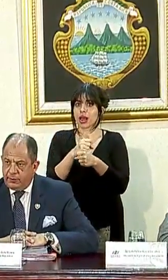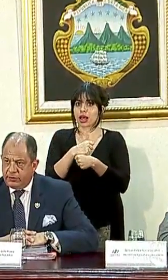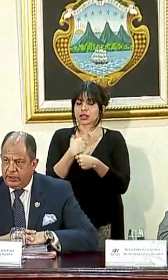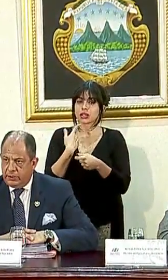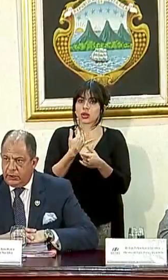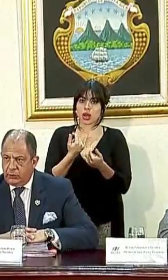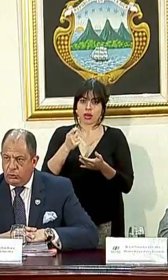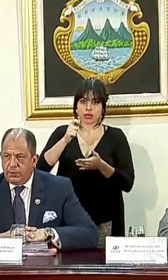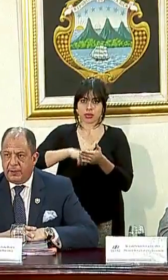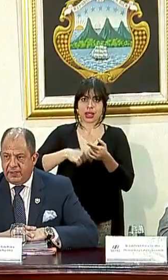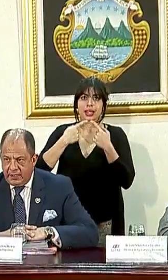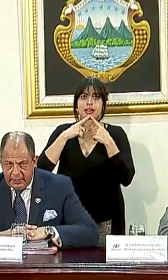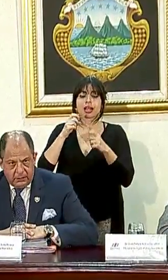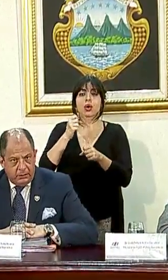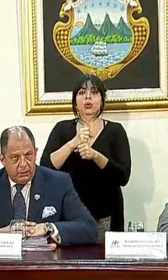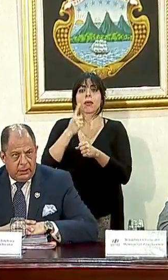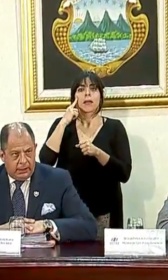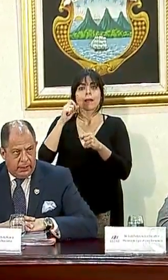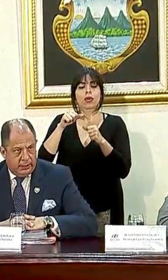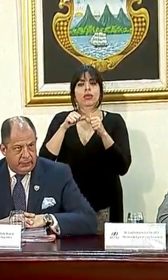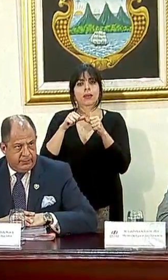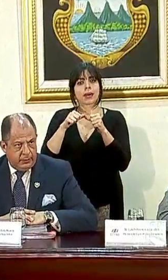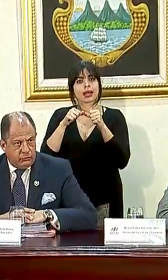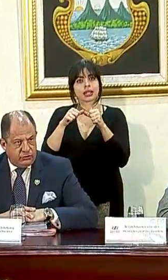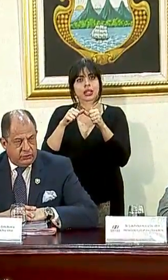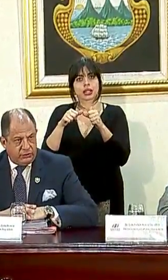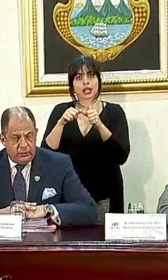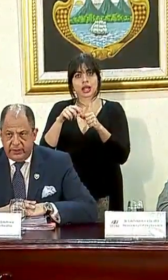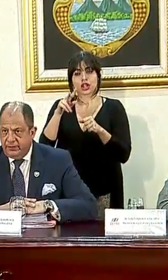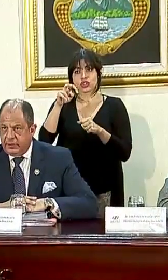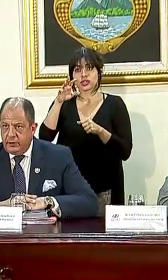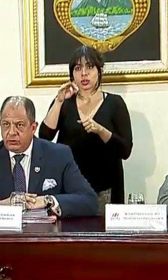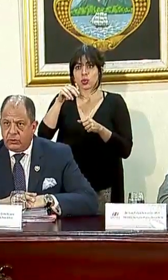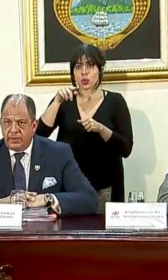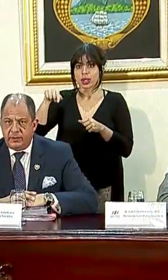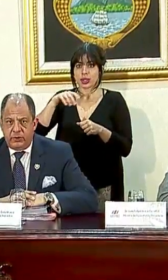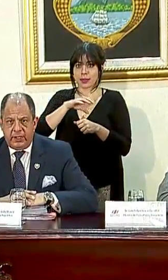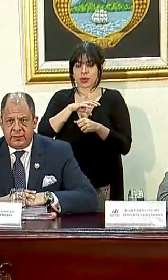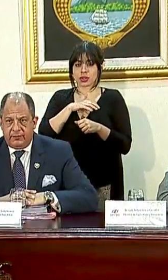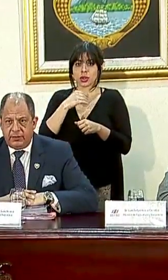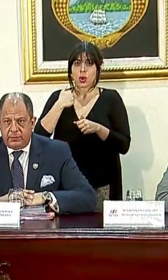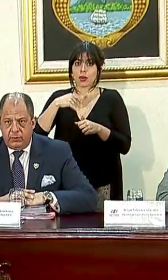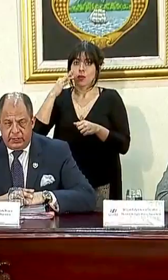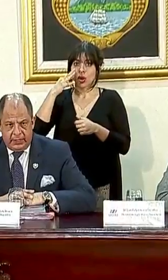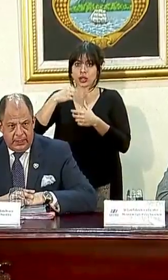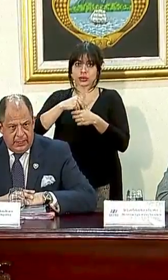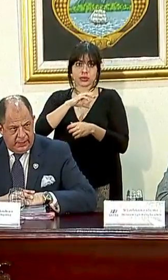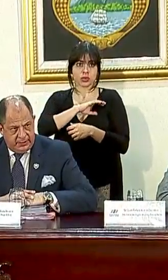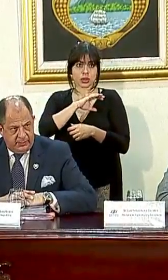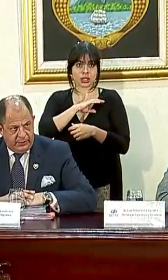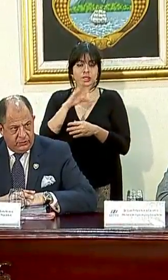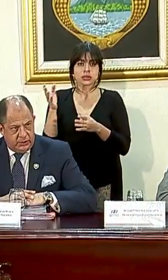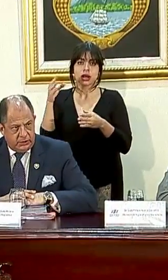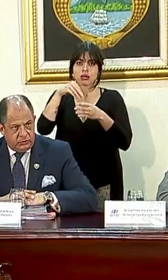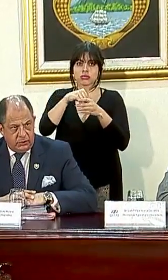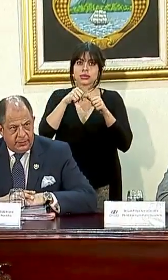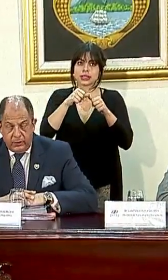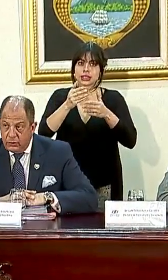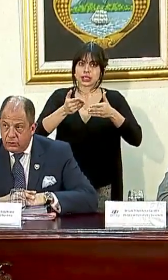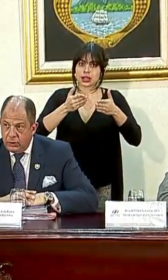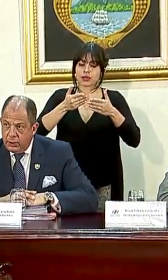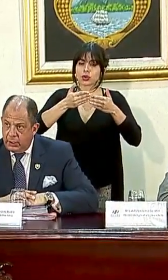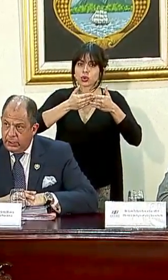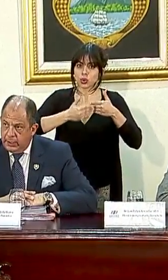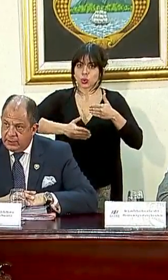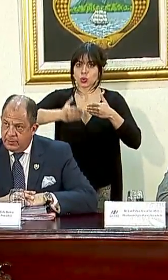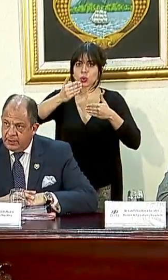estamos firmando este decreto ejecutivo para mantener a los 250 efectivos, hombres y mujeres de la fuerza pública, en servicio durante todo el